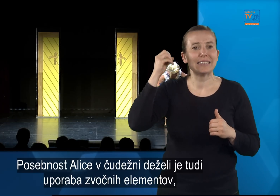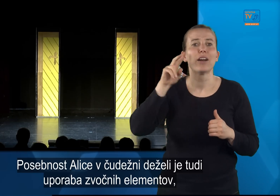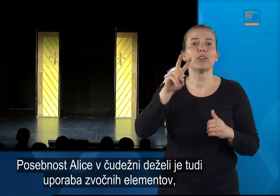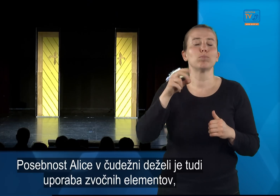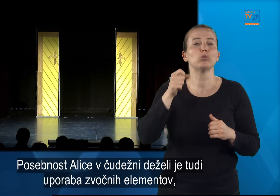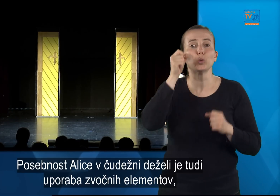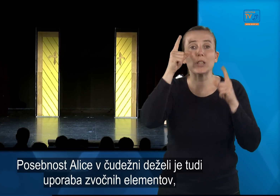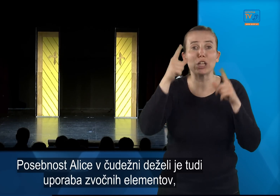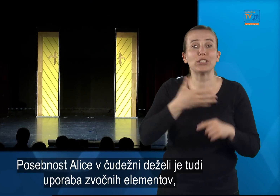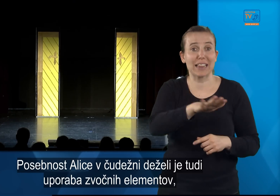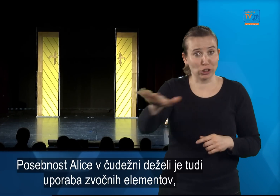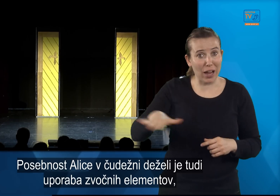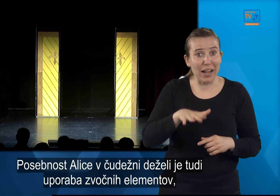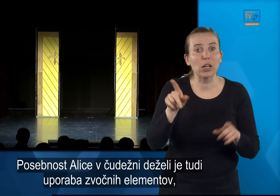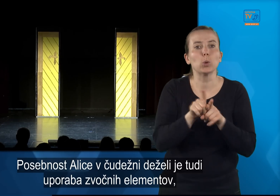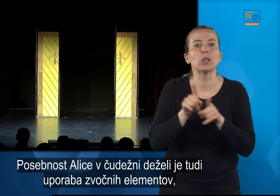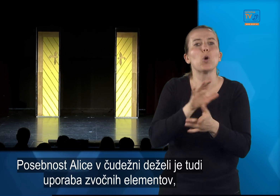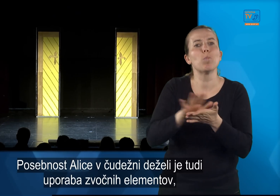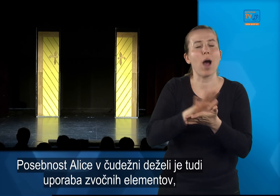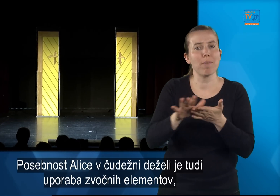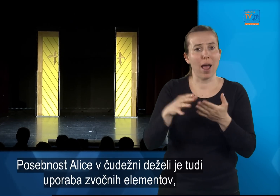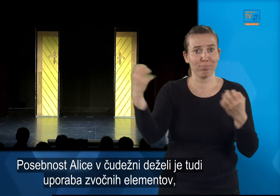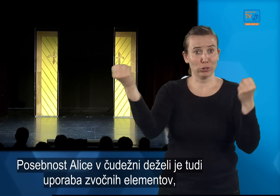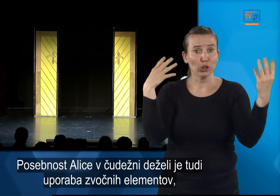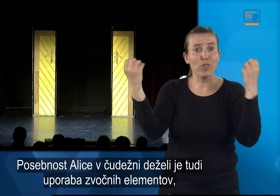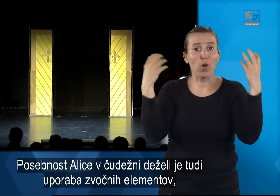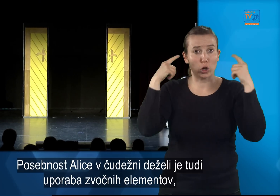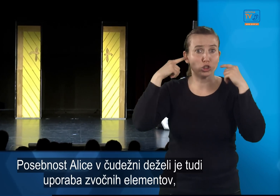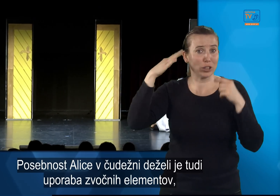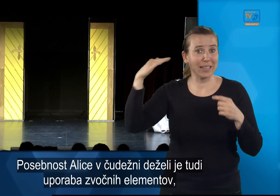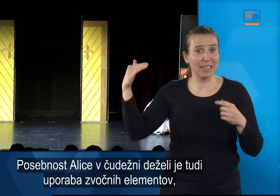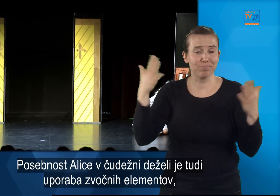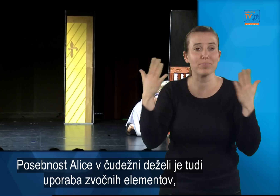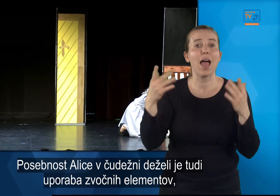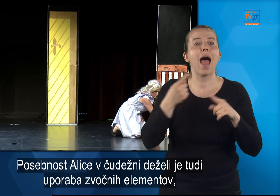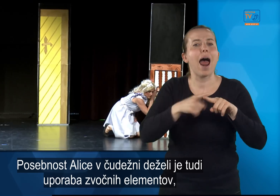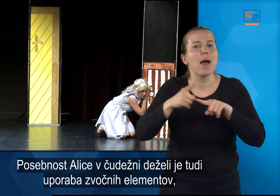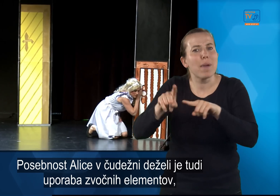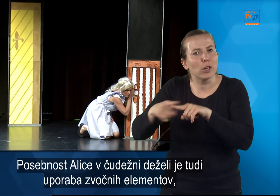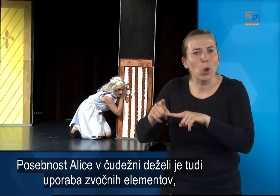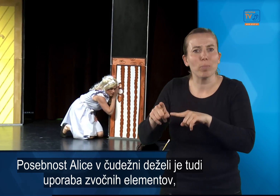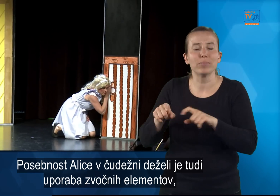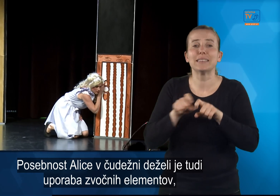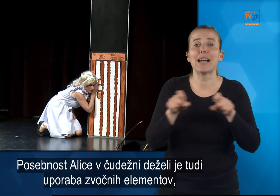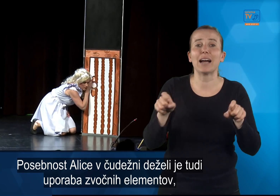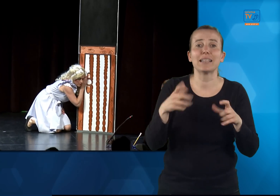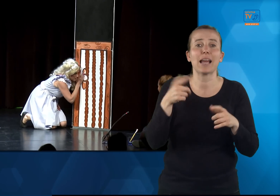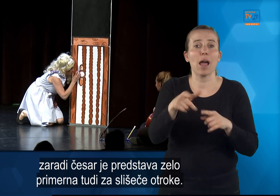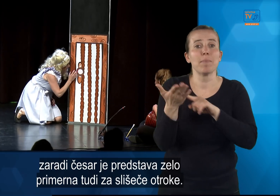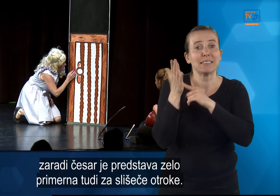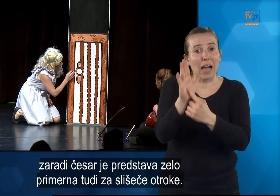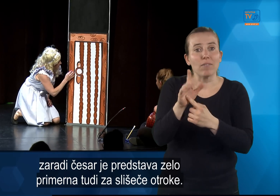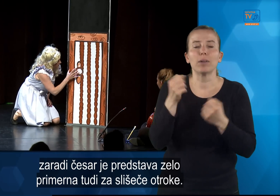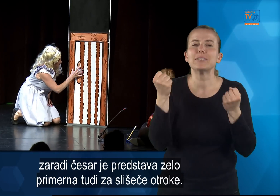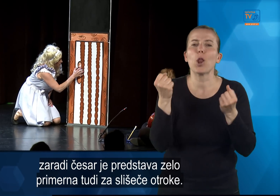Posebnost Alice v čudežni deželi je tudi uporaba zvočnih elementov, zaradi česar je predstava zelo primerna tudi